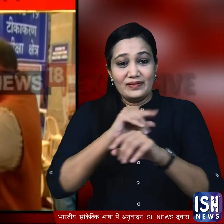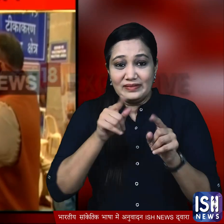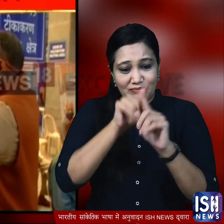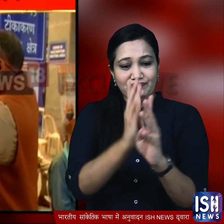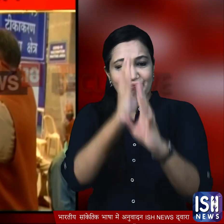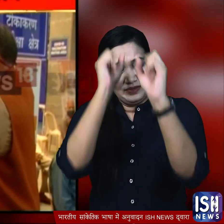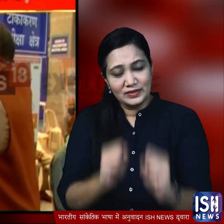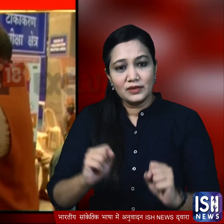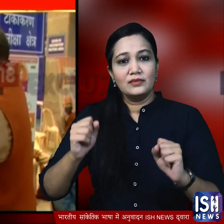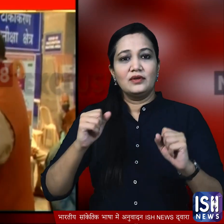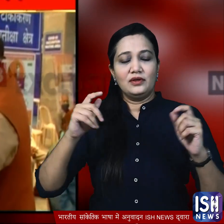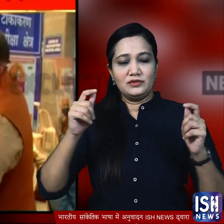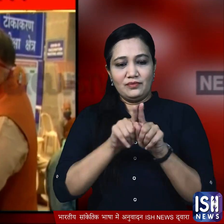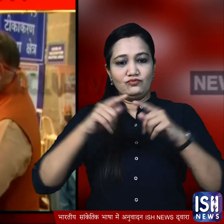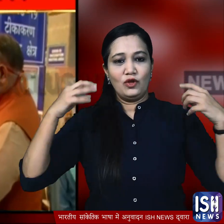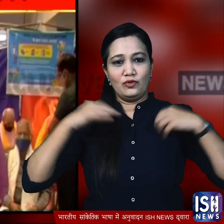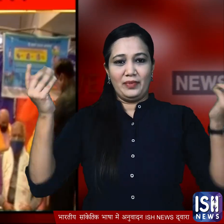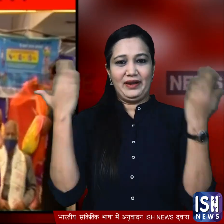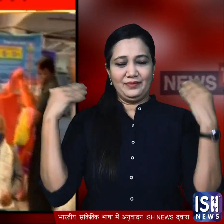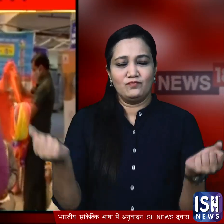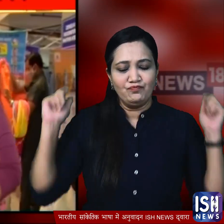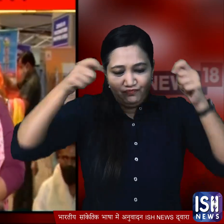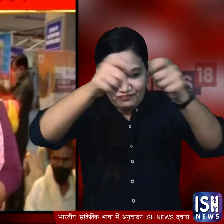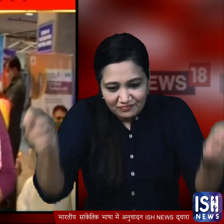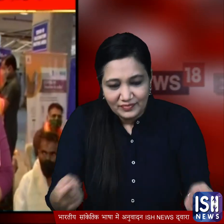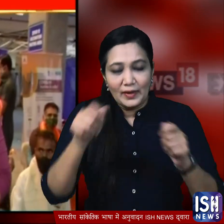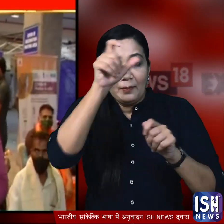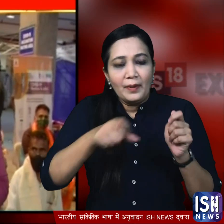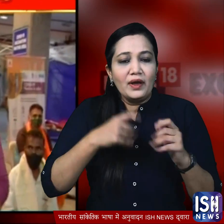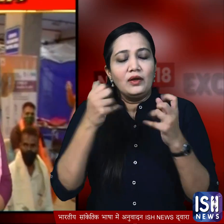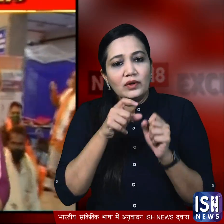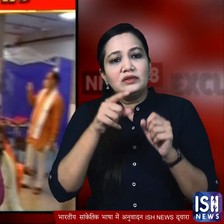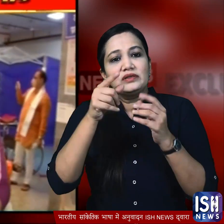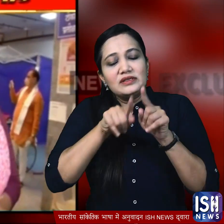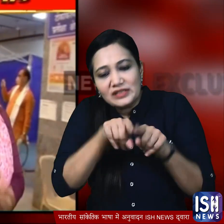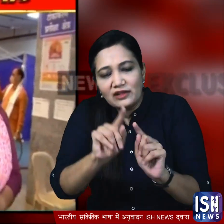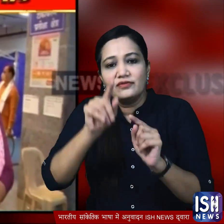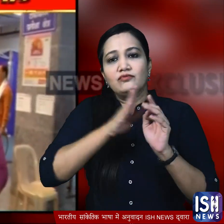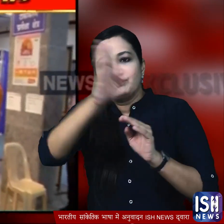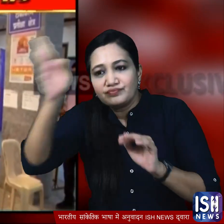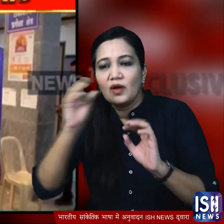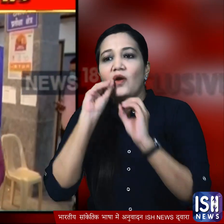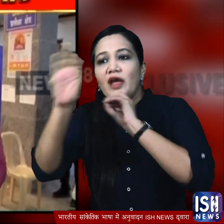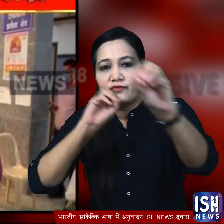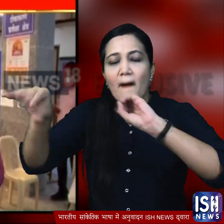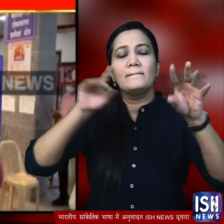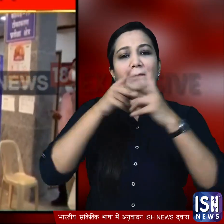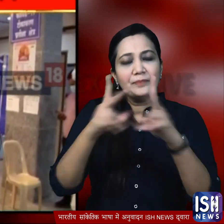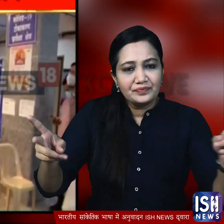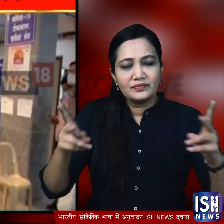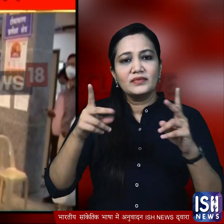थे, उन्हें दुपट्टा पहनाकर सम्मानित किया। लोग यहाँ पर आए हैं, वो खुद घर जाके आसपास के लोगों को भी टीकाकरण कराने के